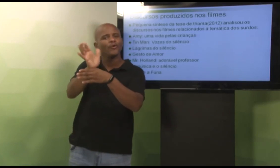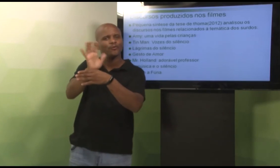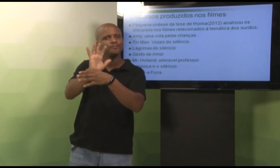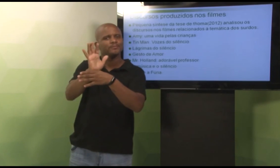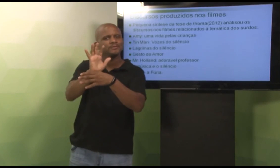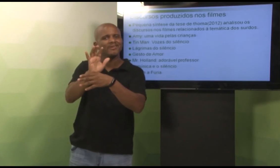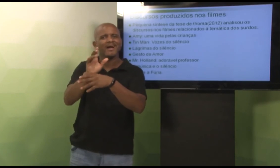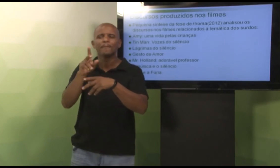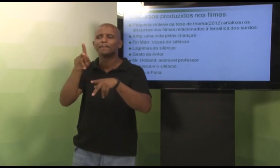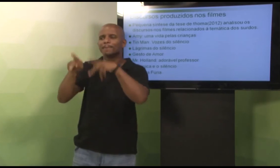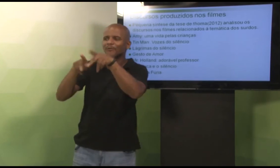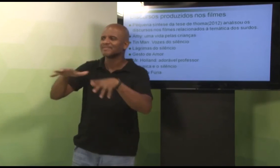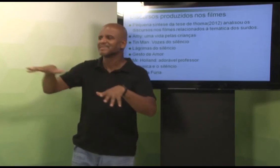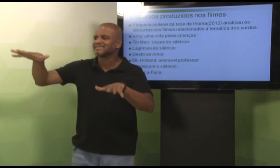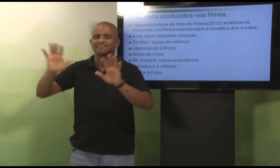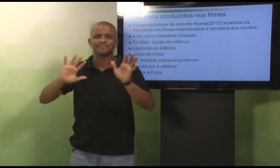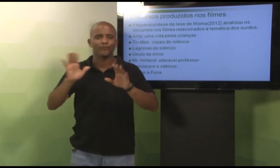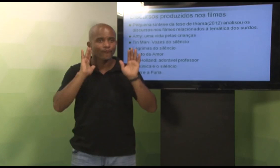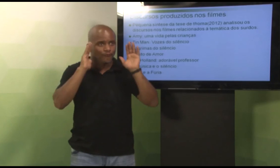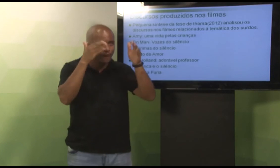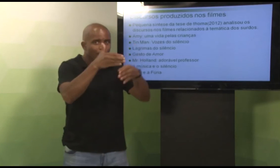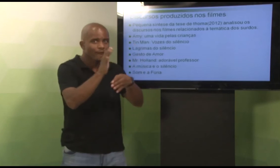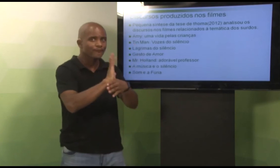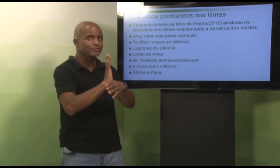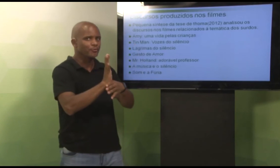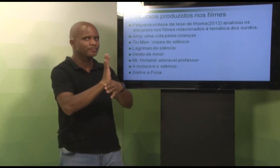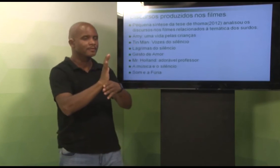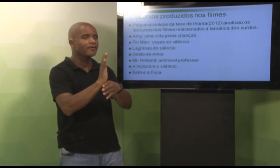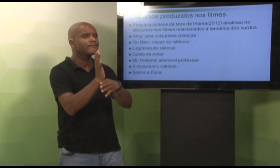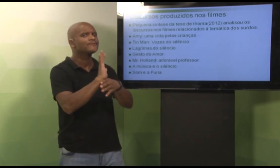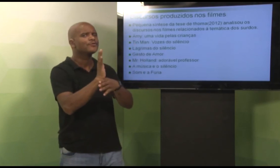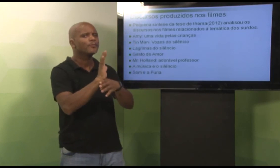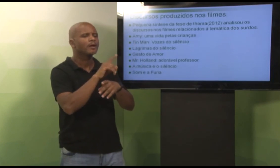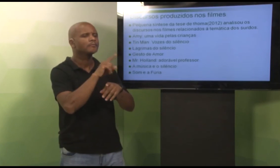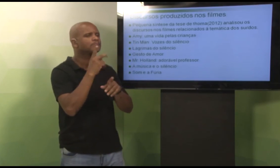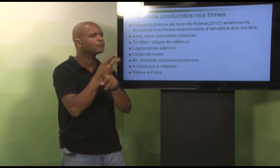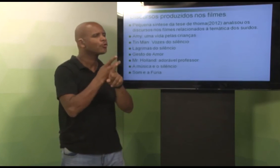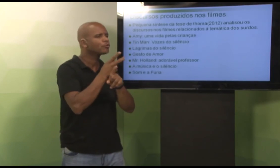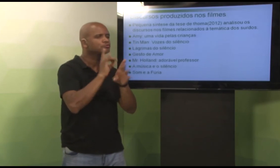trabalho atrelado à teoria de Foucault, com foco em filmes.